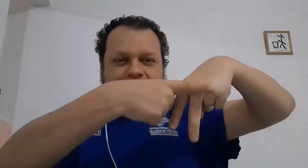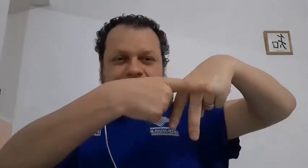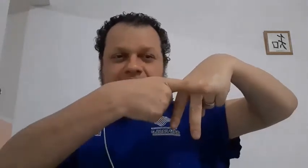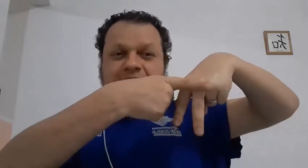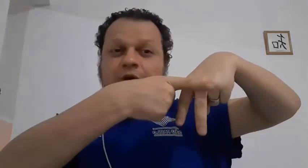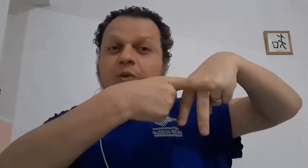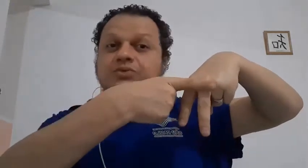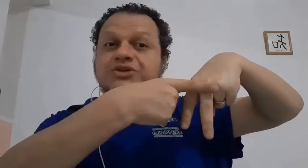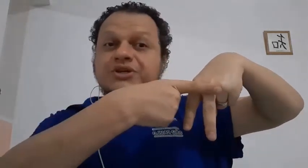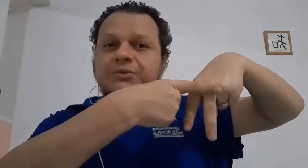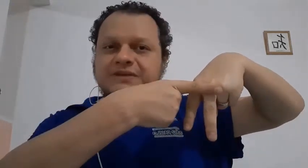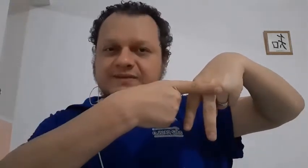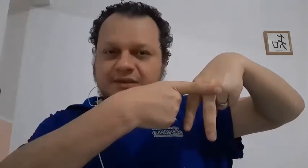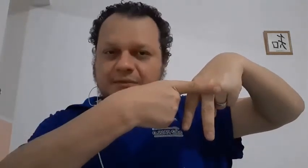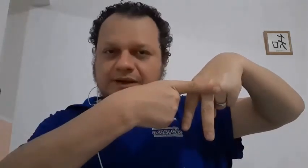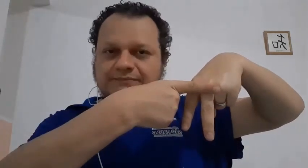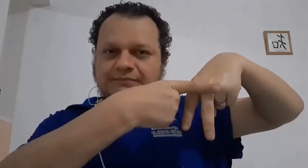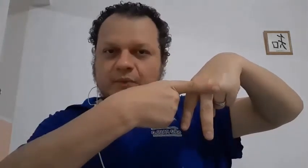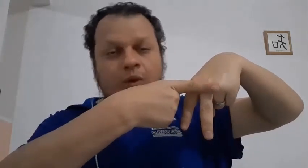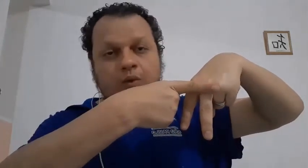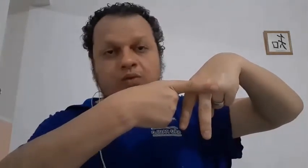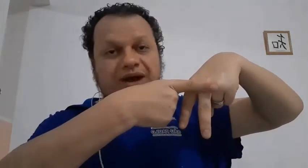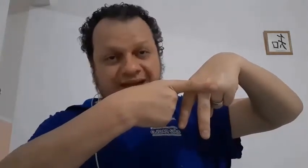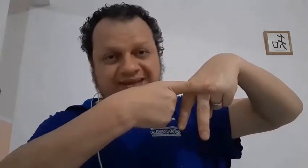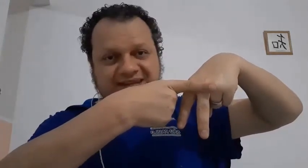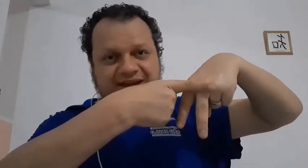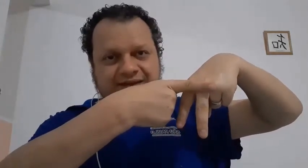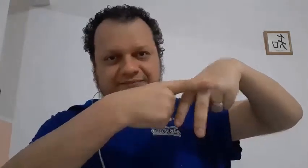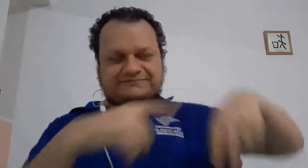N com tio em cima. Ou N.